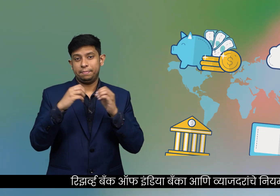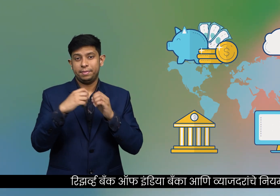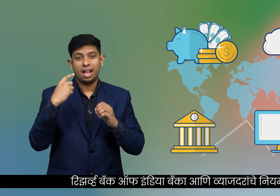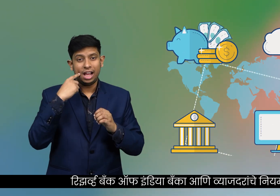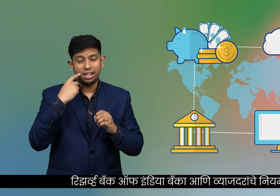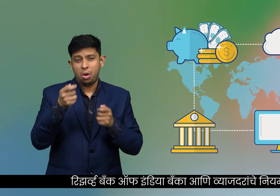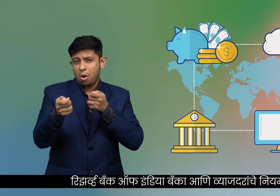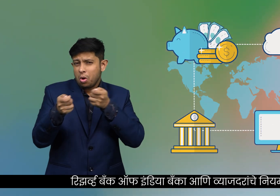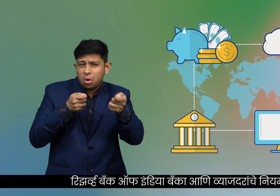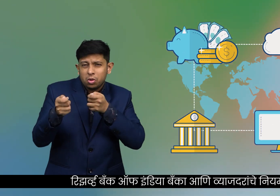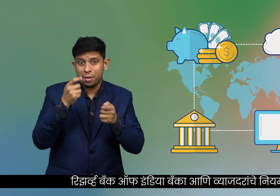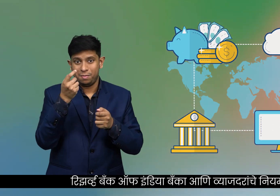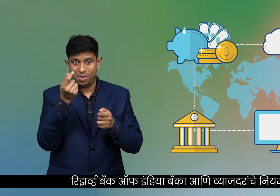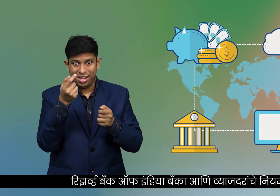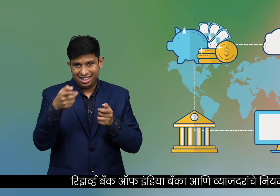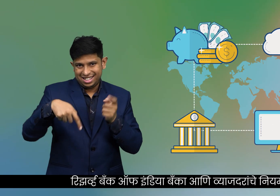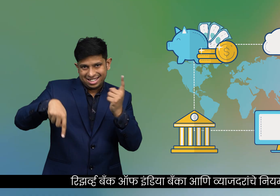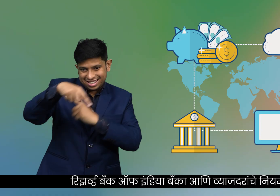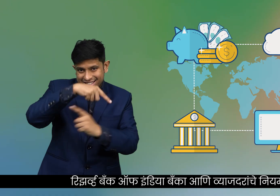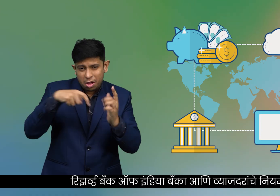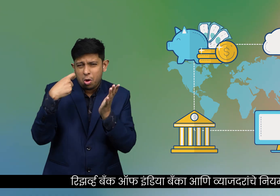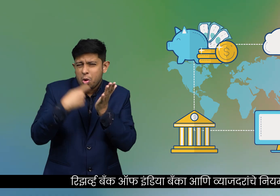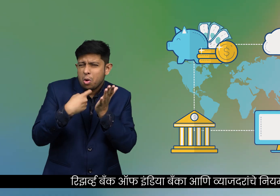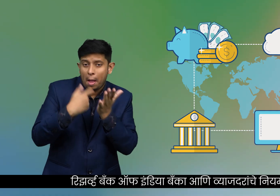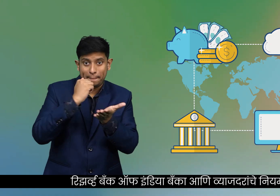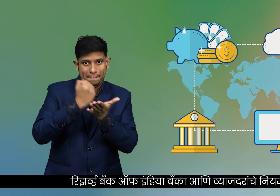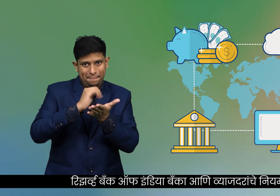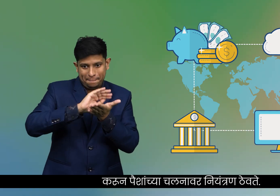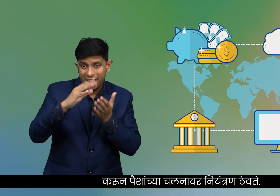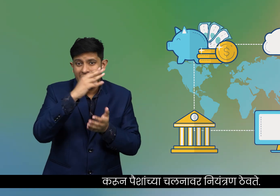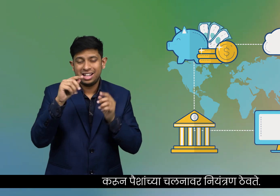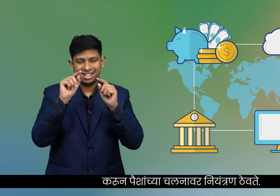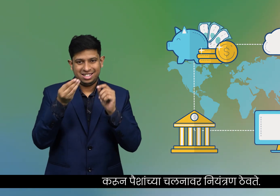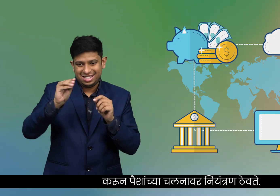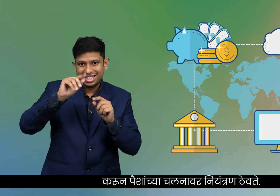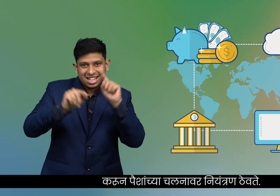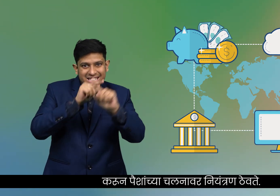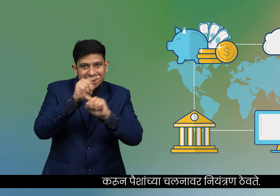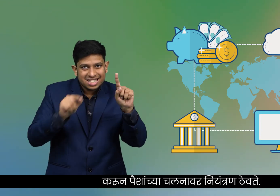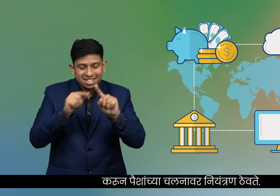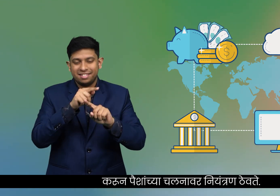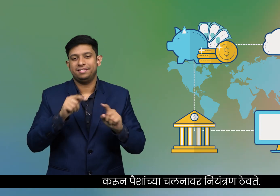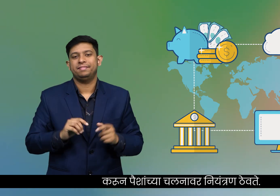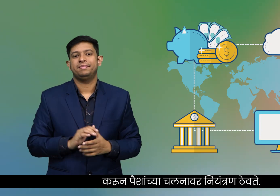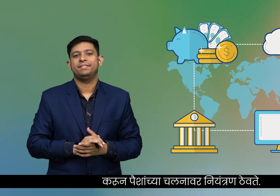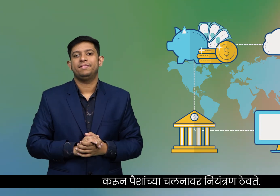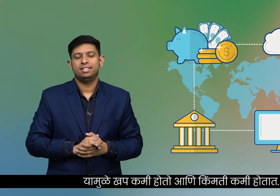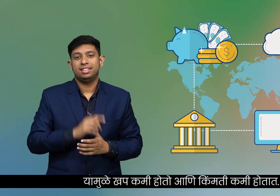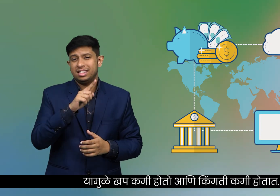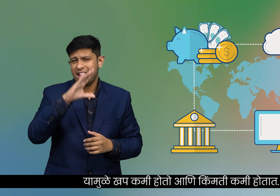रिझर्व्ह बँक ऑफ इंडिया बँका आणि व्याजदरांचे नियमन करून पैशांच्या चलनांवर नियंत्रण